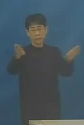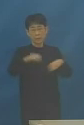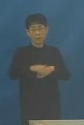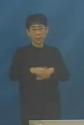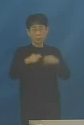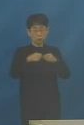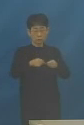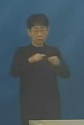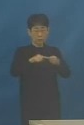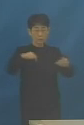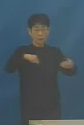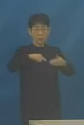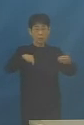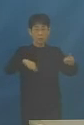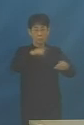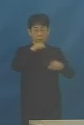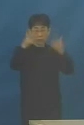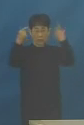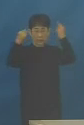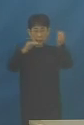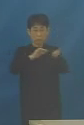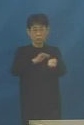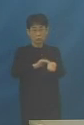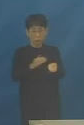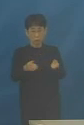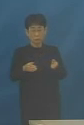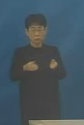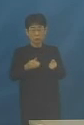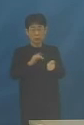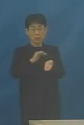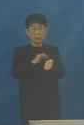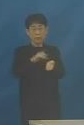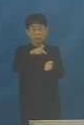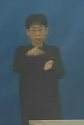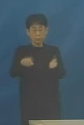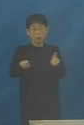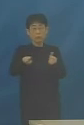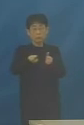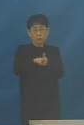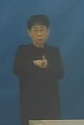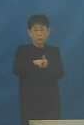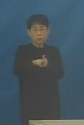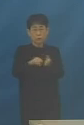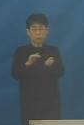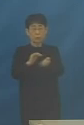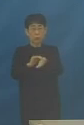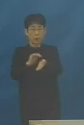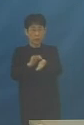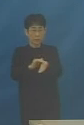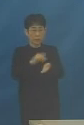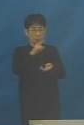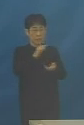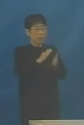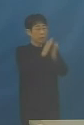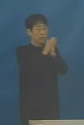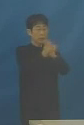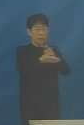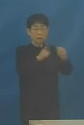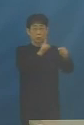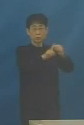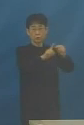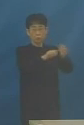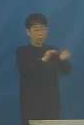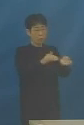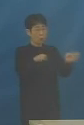具体的には鳥取大学医学部附属病院それからあの東部ではあの県の中央病院や中部での権能